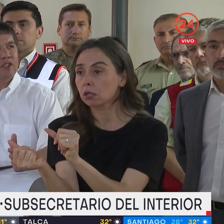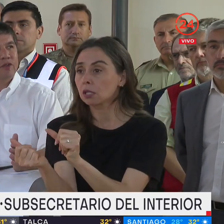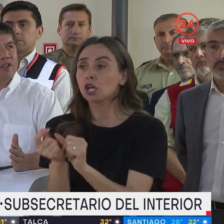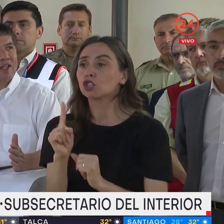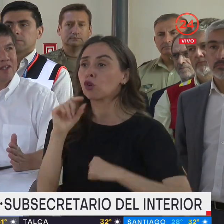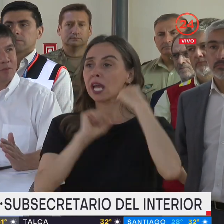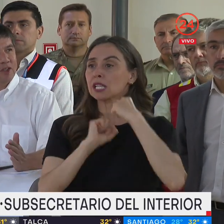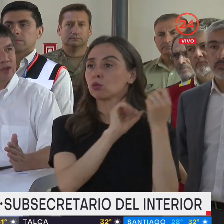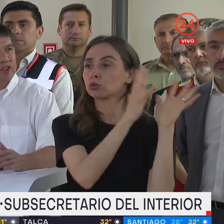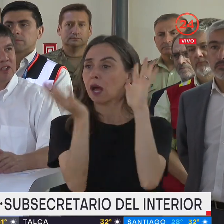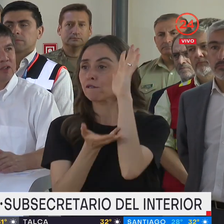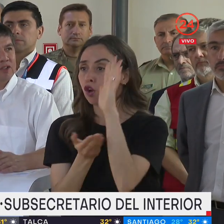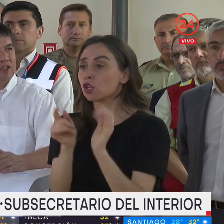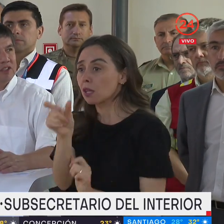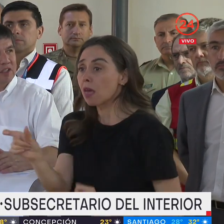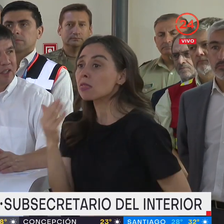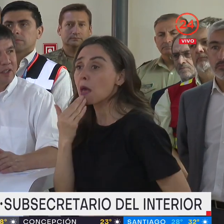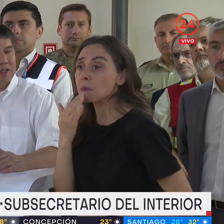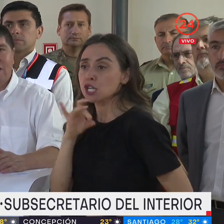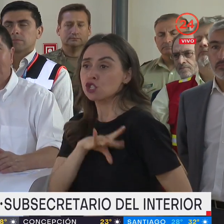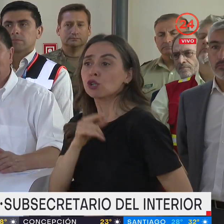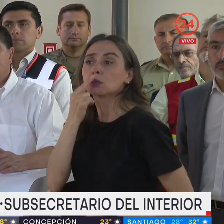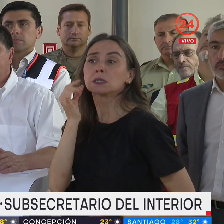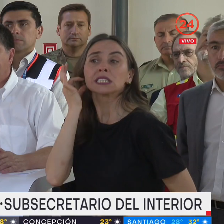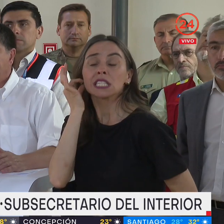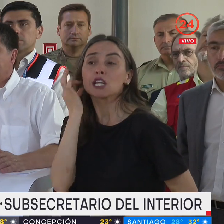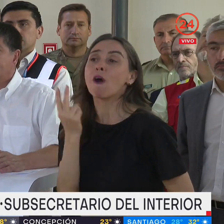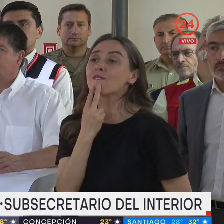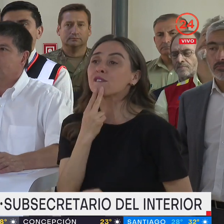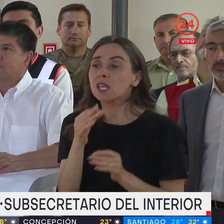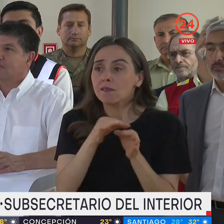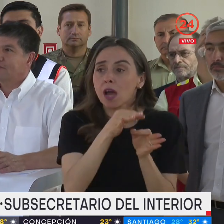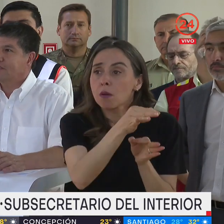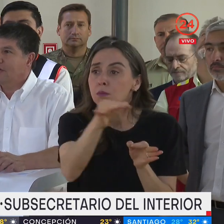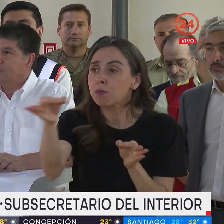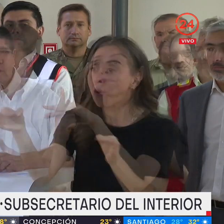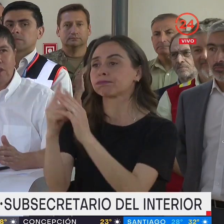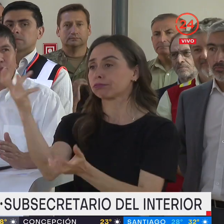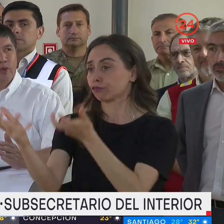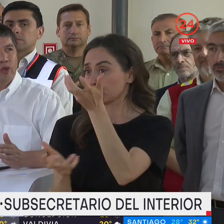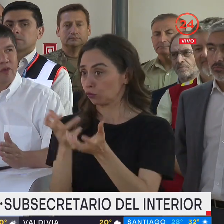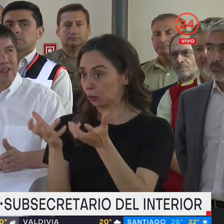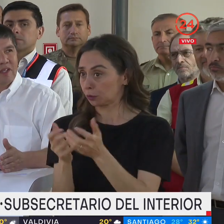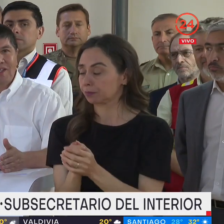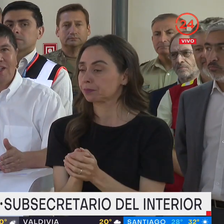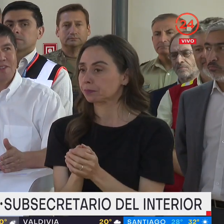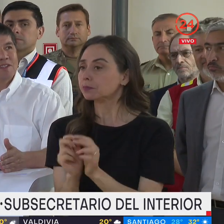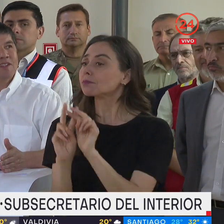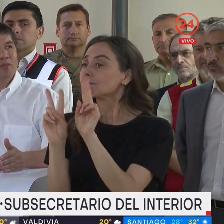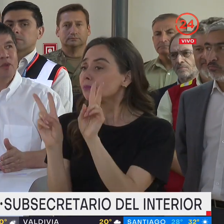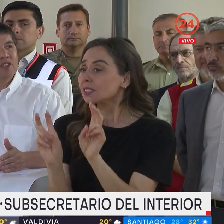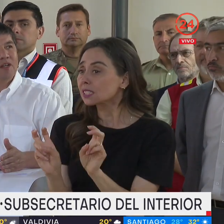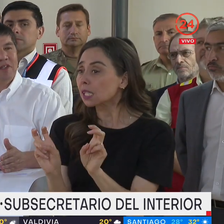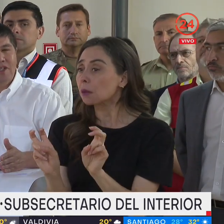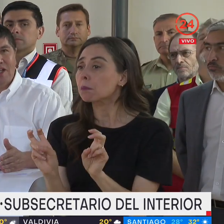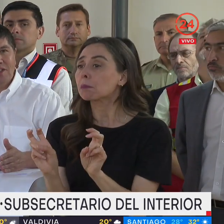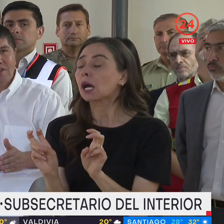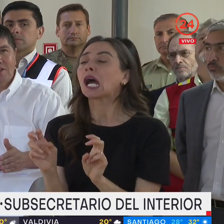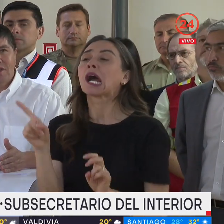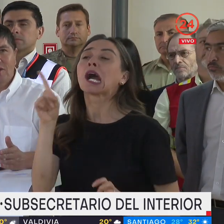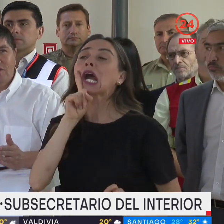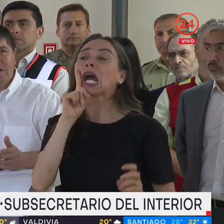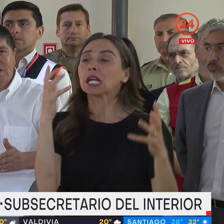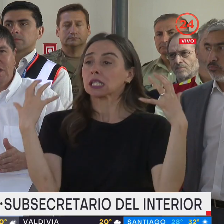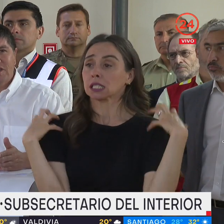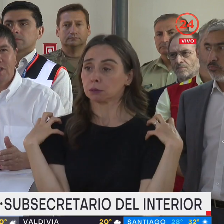solo la industria forestal, también son chilenos y chilenas que viven en los territorios afectados. Desde el punto de vista de las